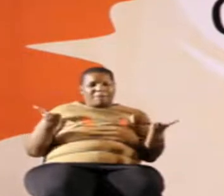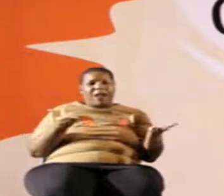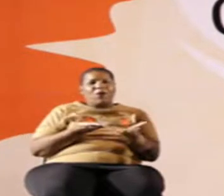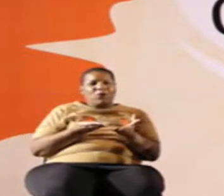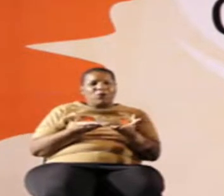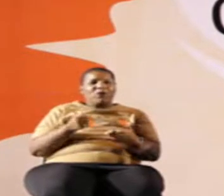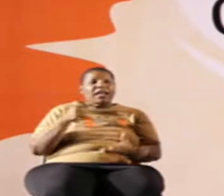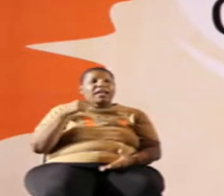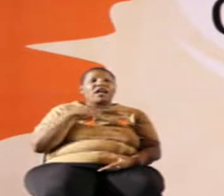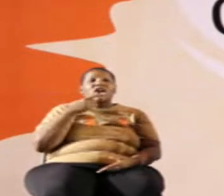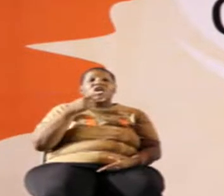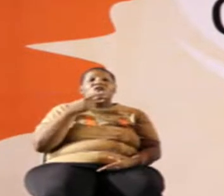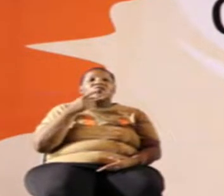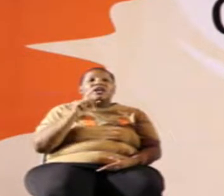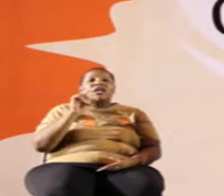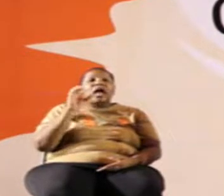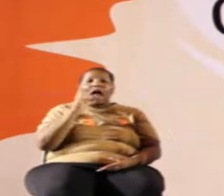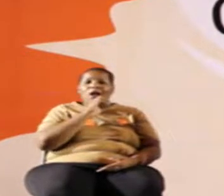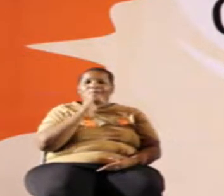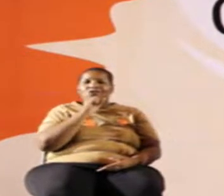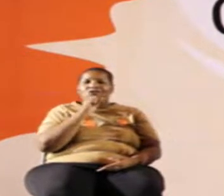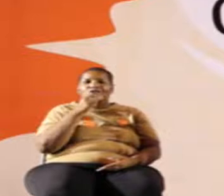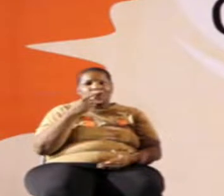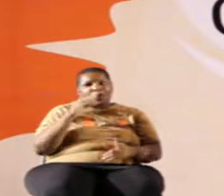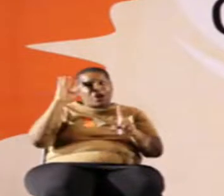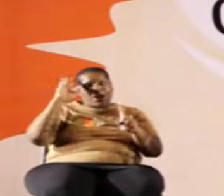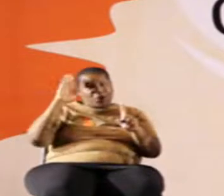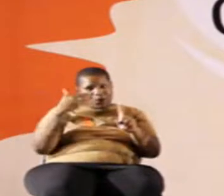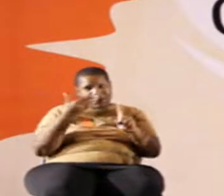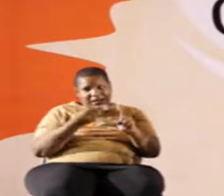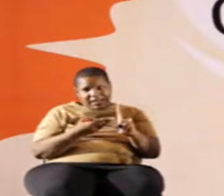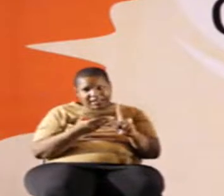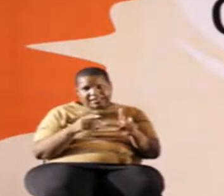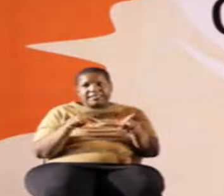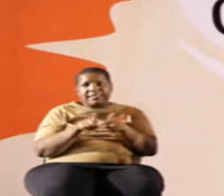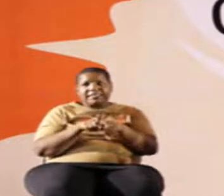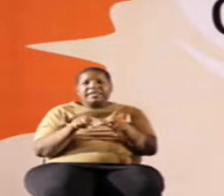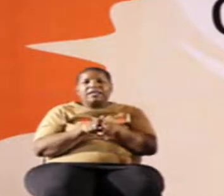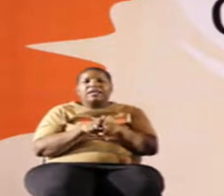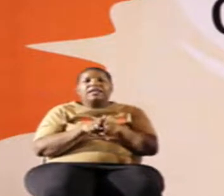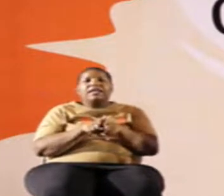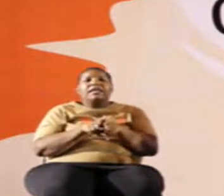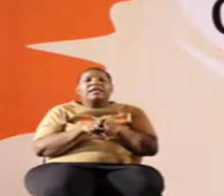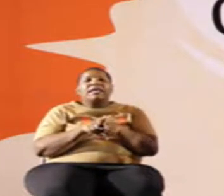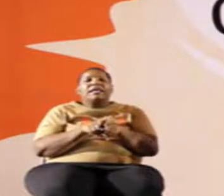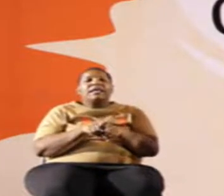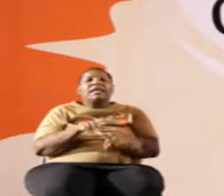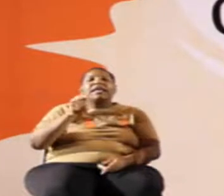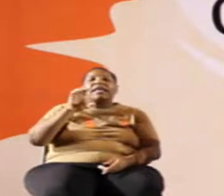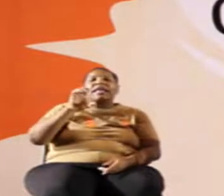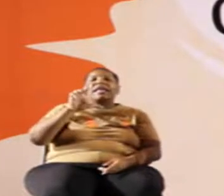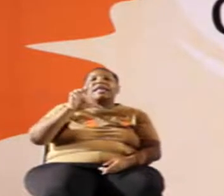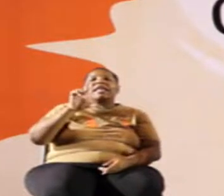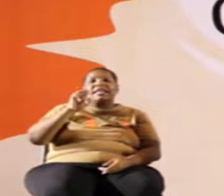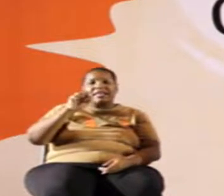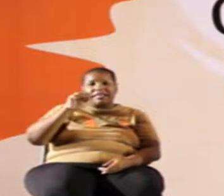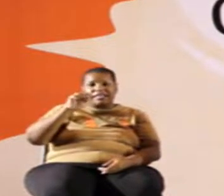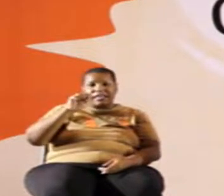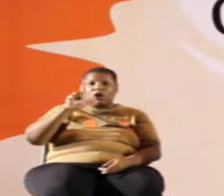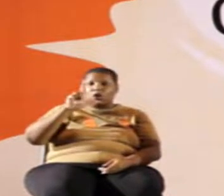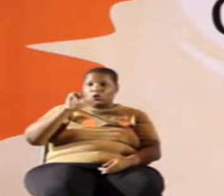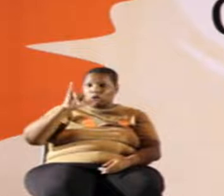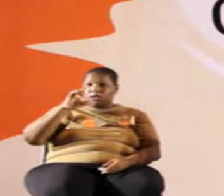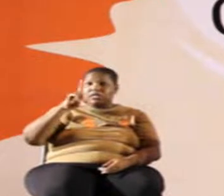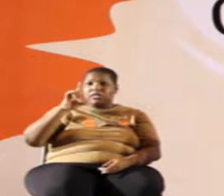eu quero somente fazer uma homenagem também à Elisa Lucinda, que é uma mulher negra